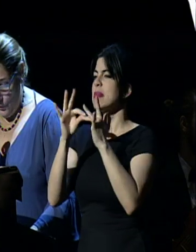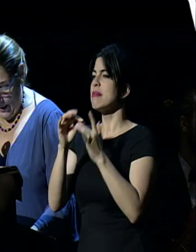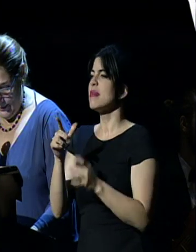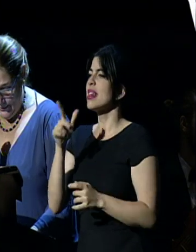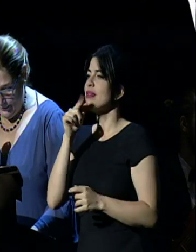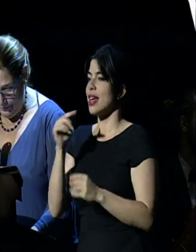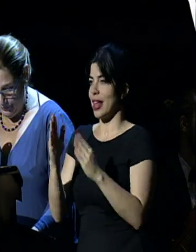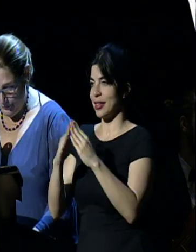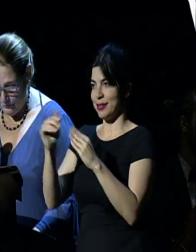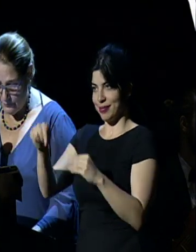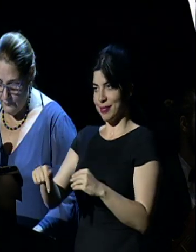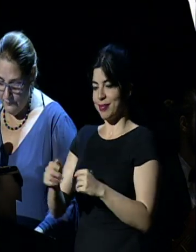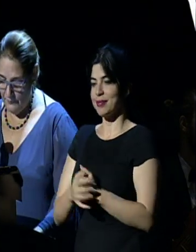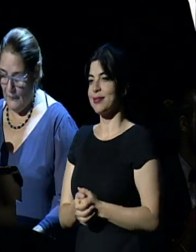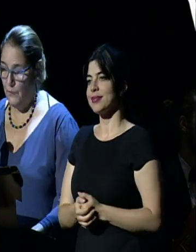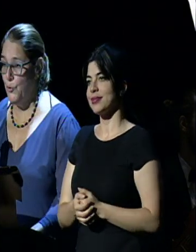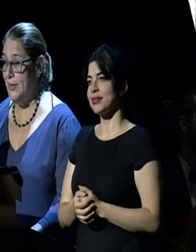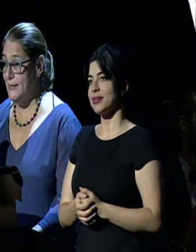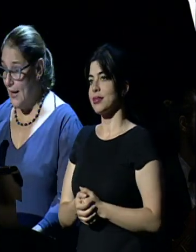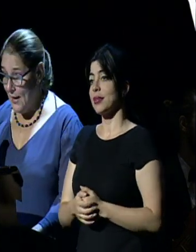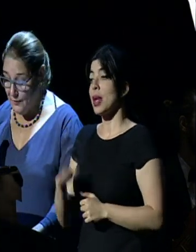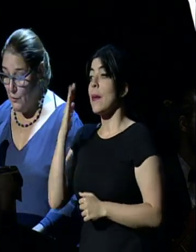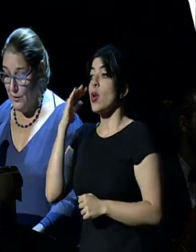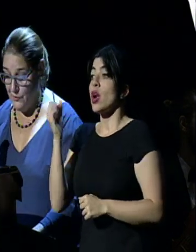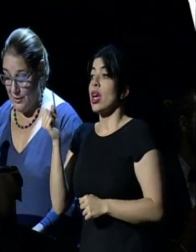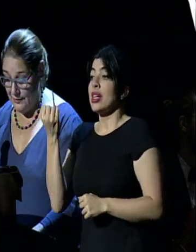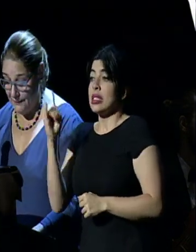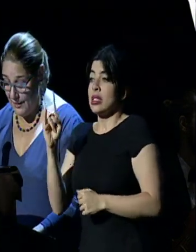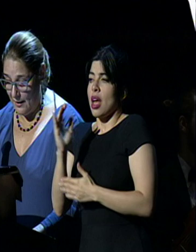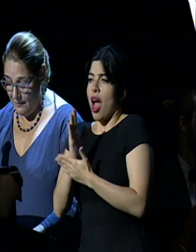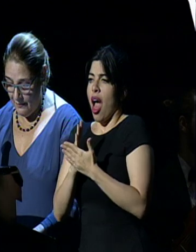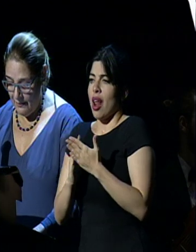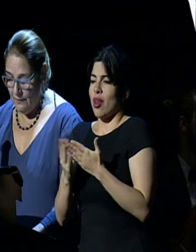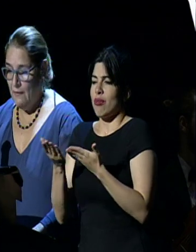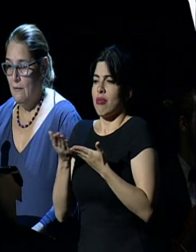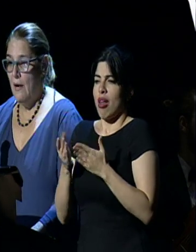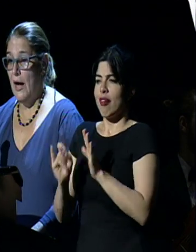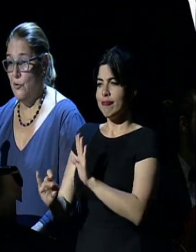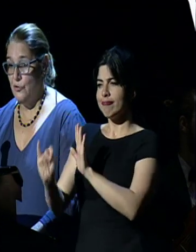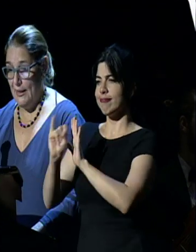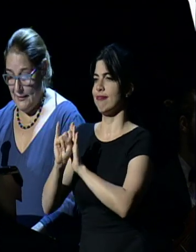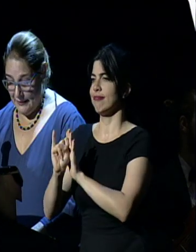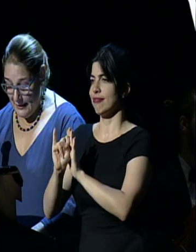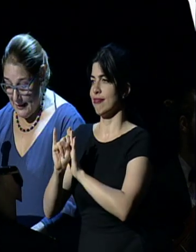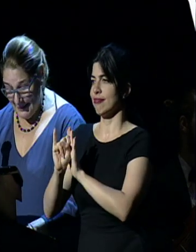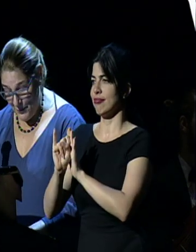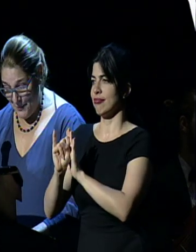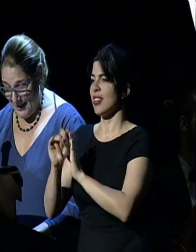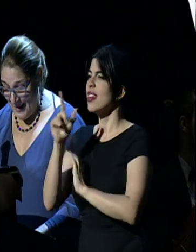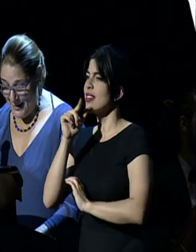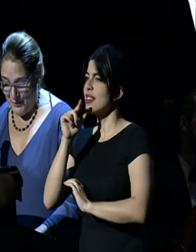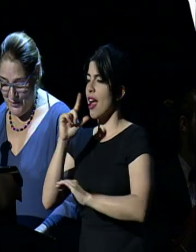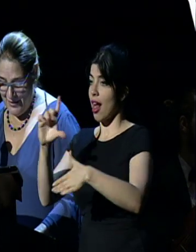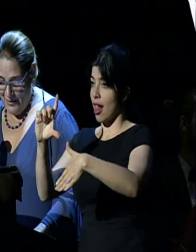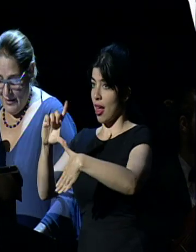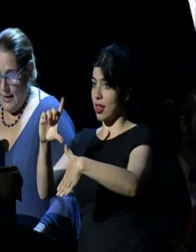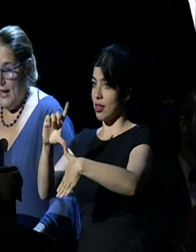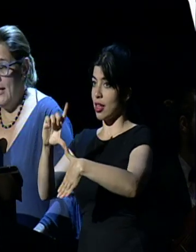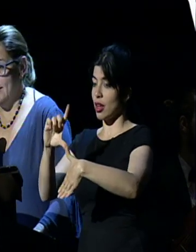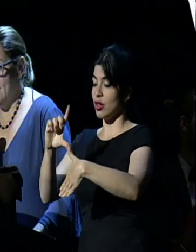con los locales. Porque si hay algo que nos identifica a los